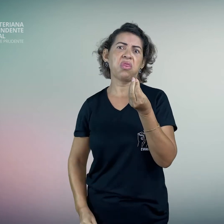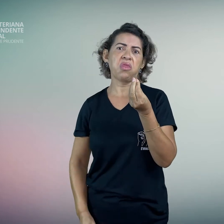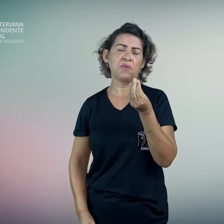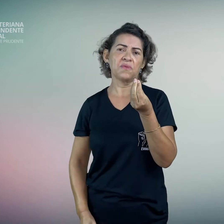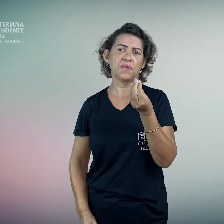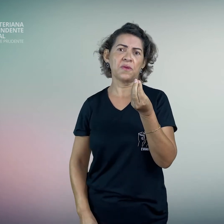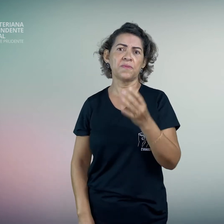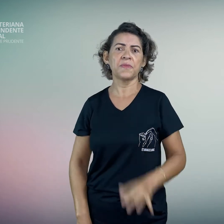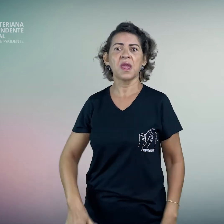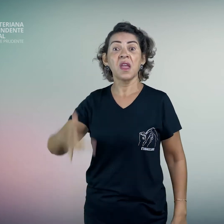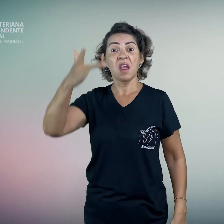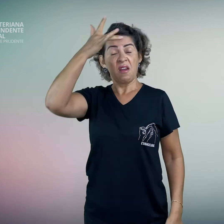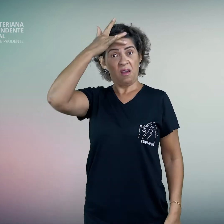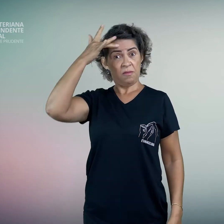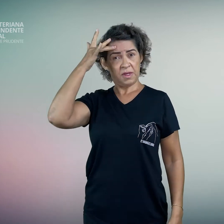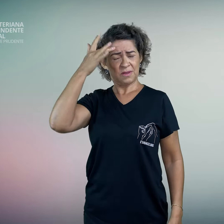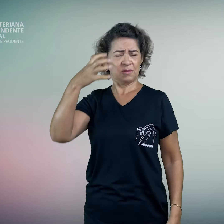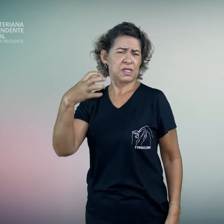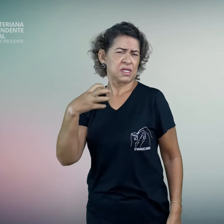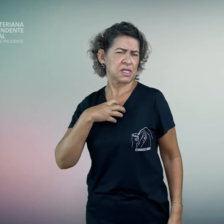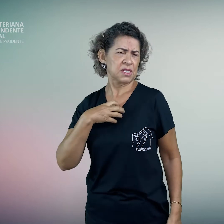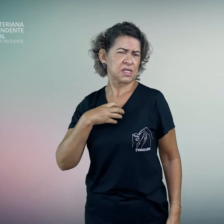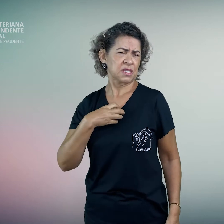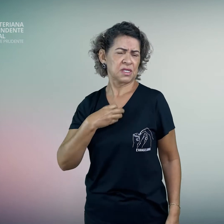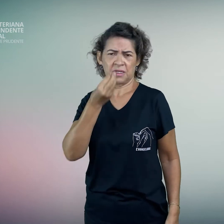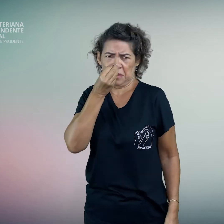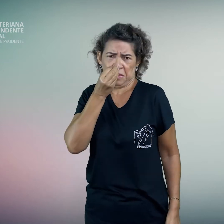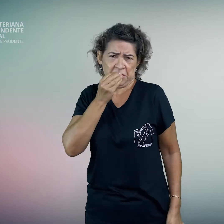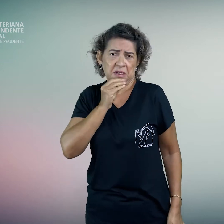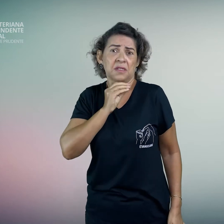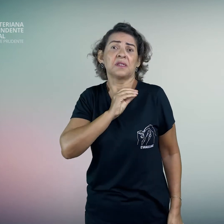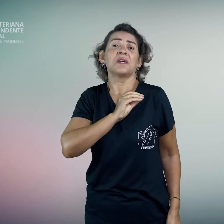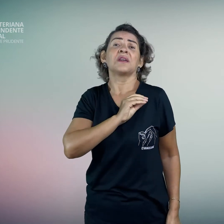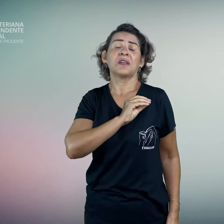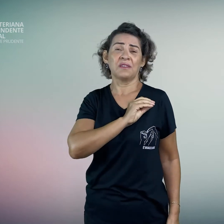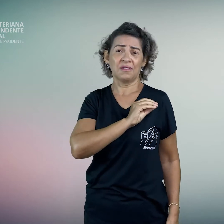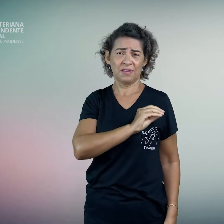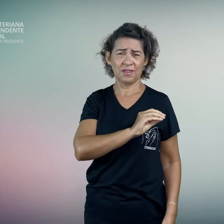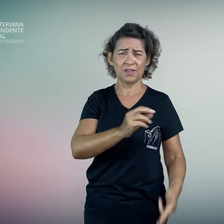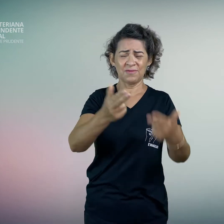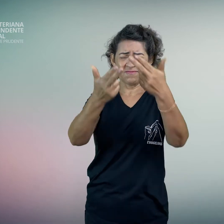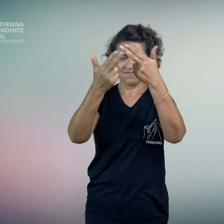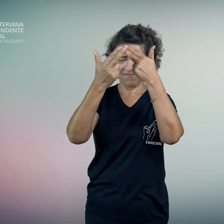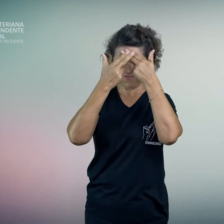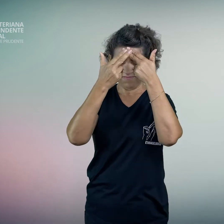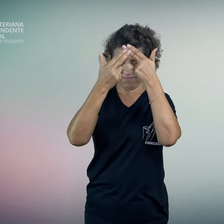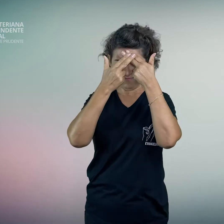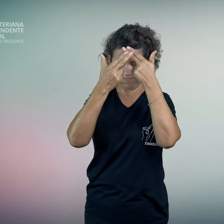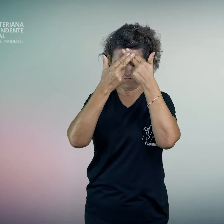Uma pessoa que sofre de rejeição normalmente é serva de suas emoções e